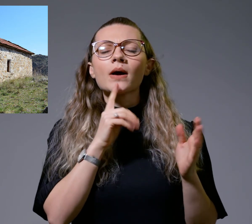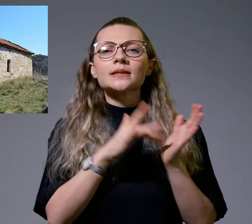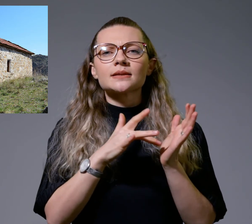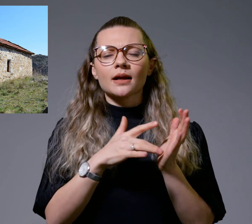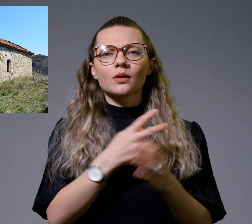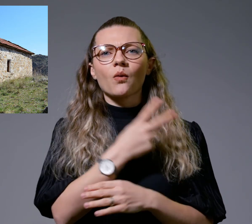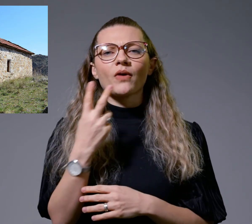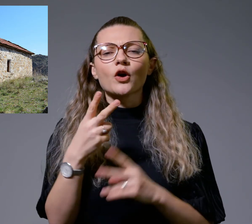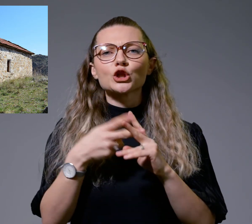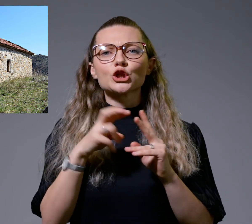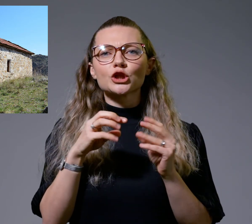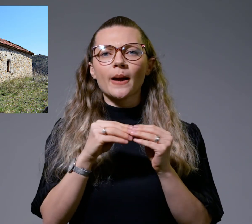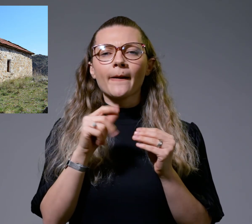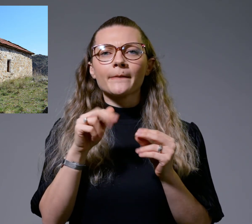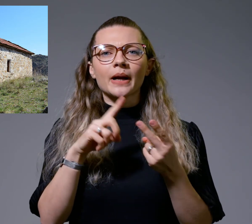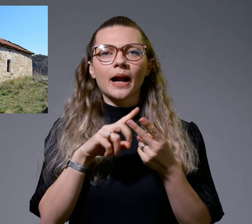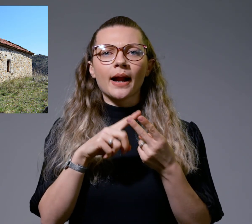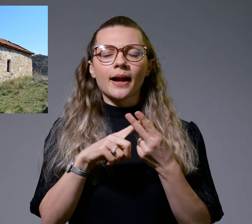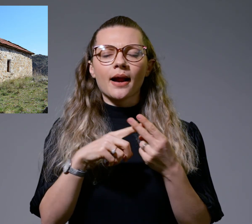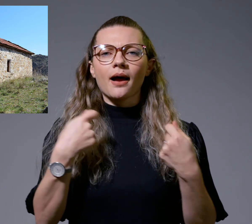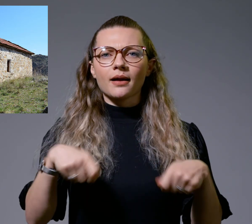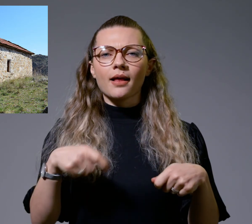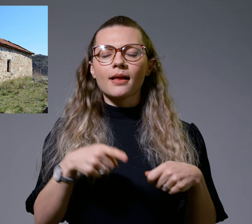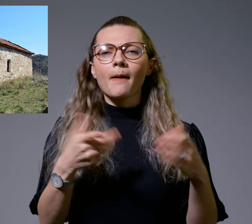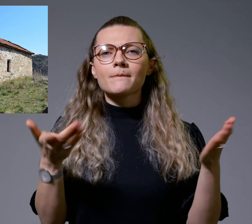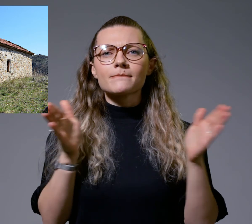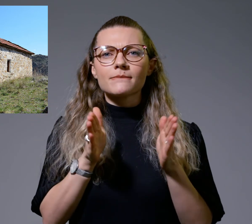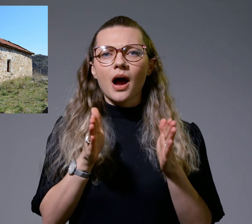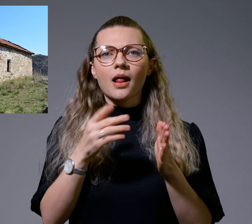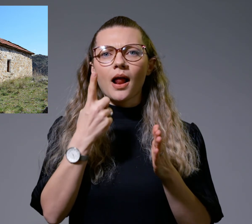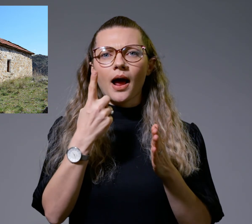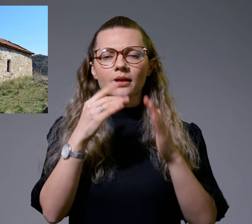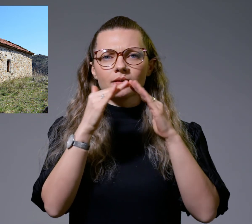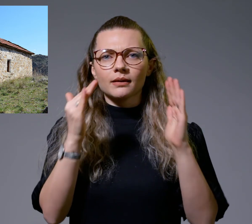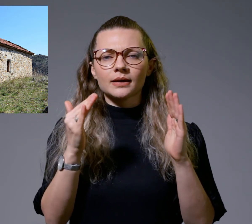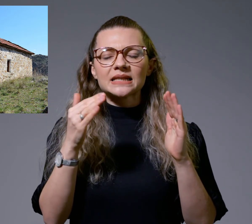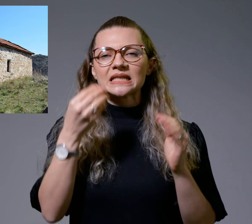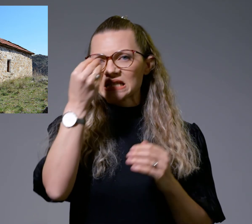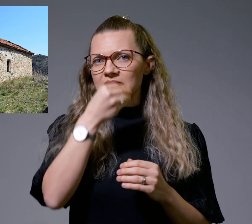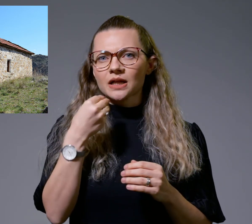град Чебрен. Таа е мала, еднокорабна црква со димензии